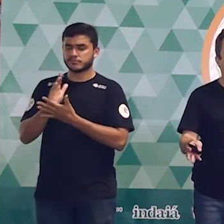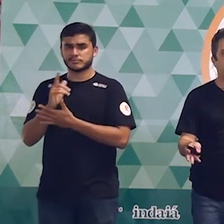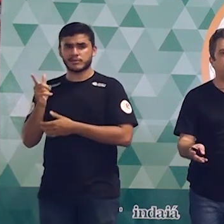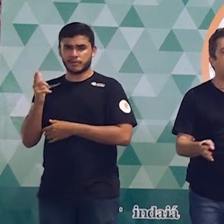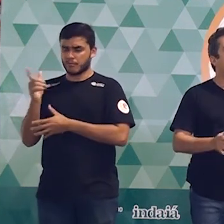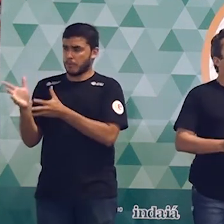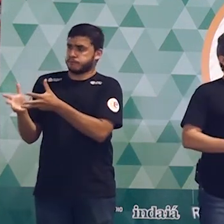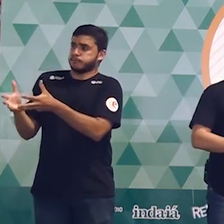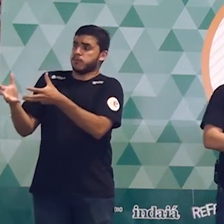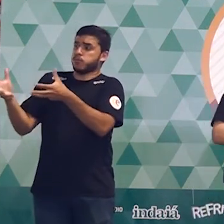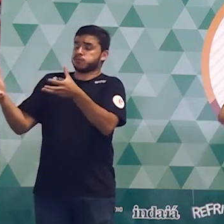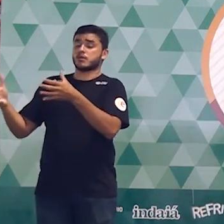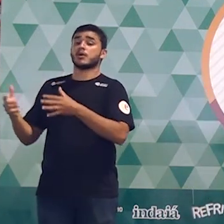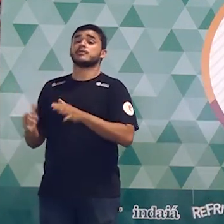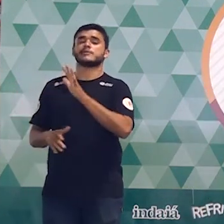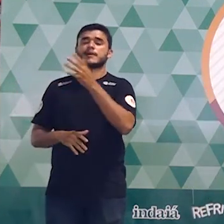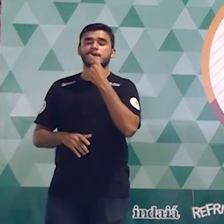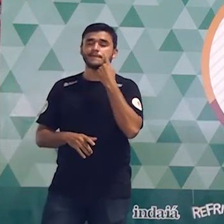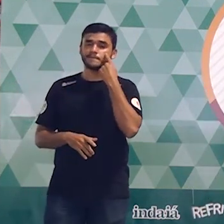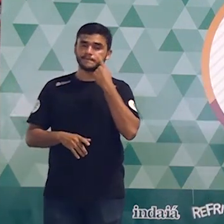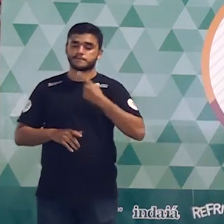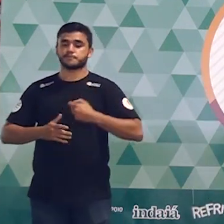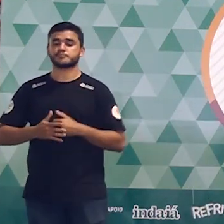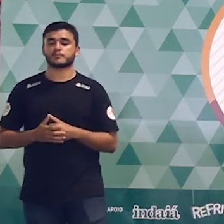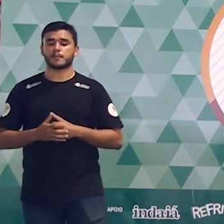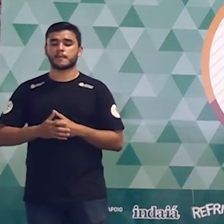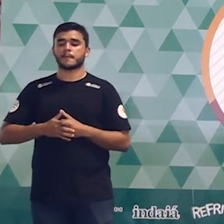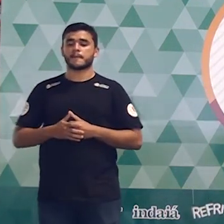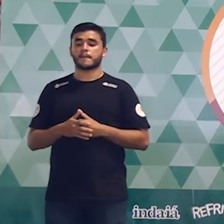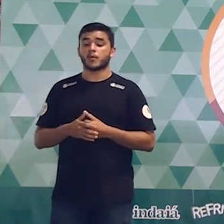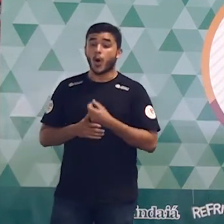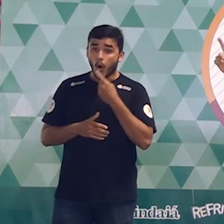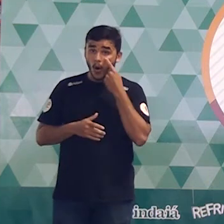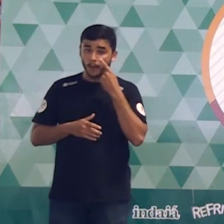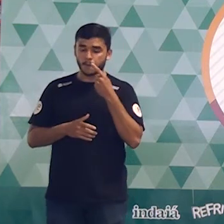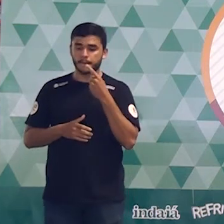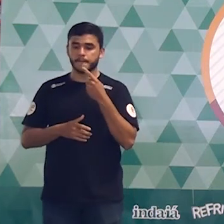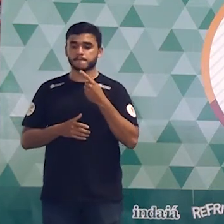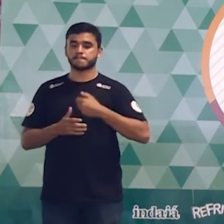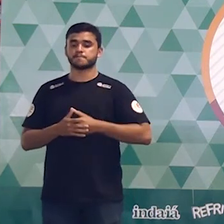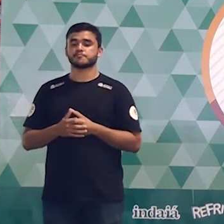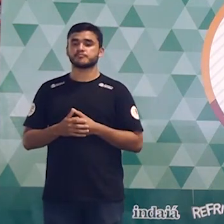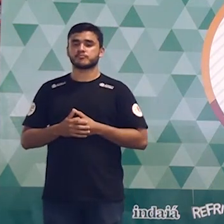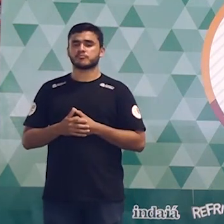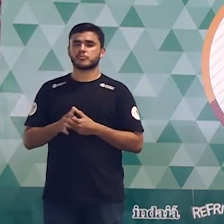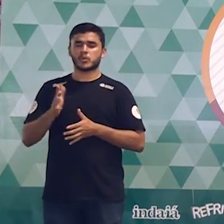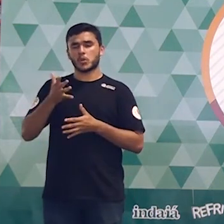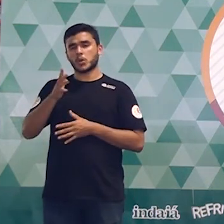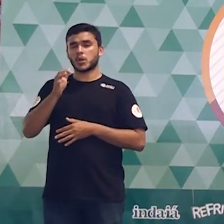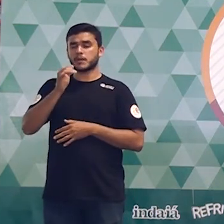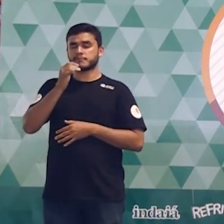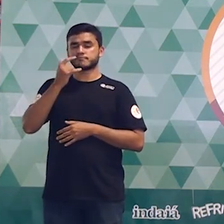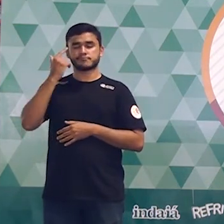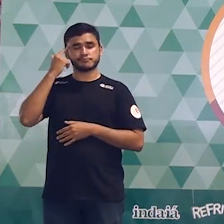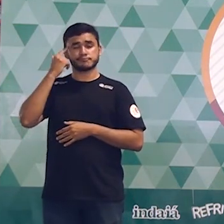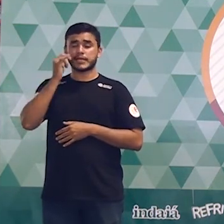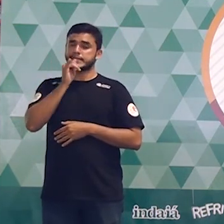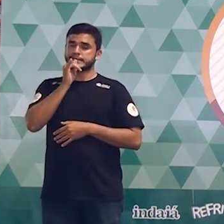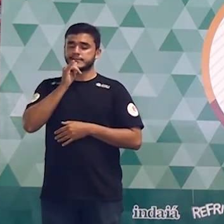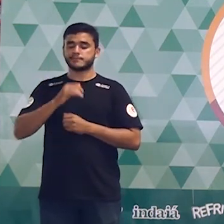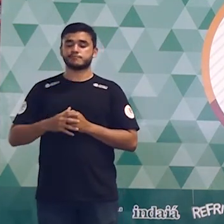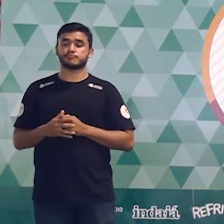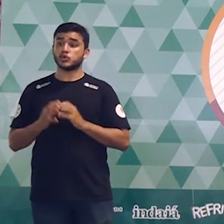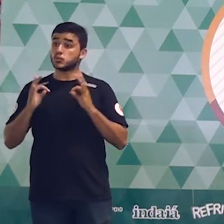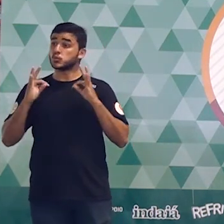de referência? A gente pode usar um ponto de referência. Normalmente é de concordância